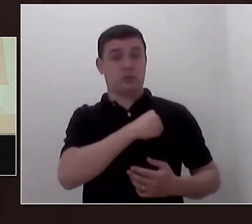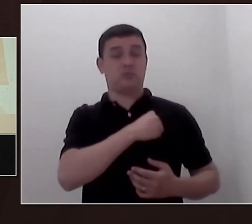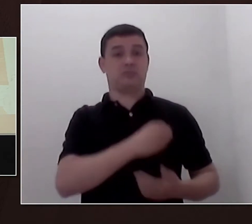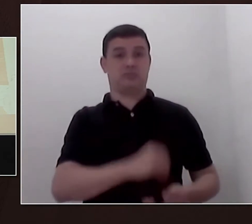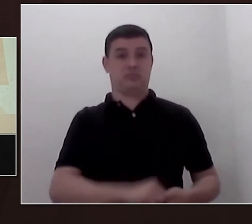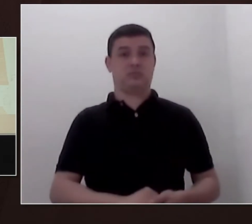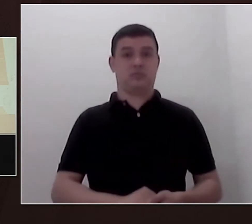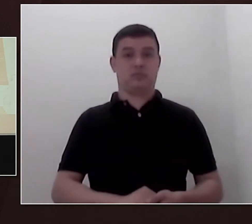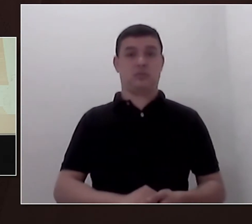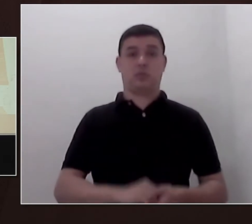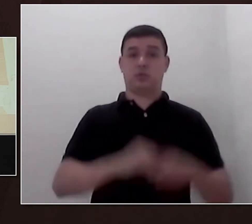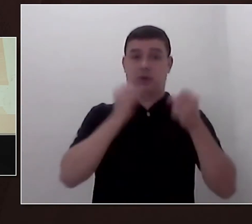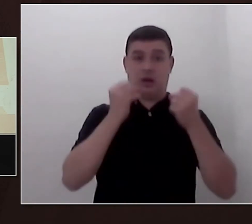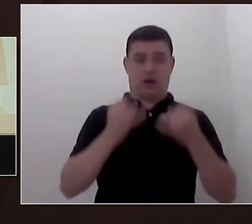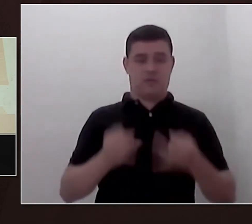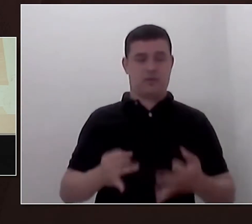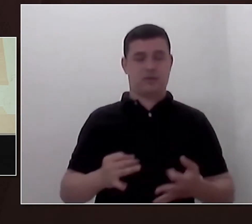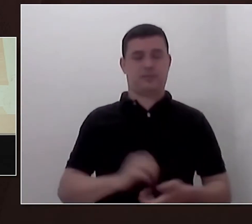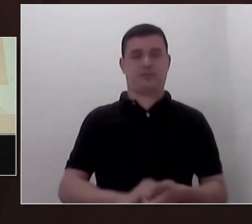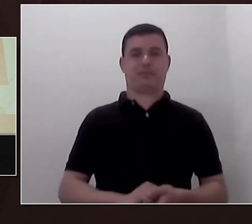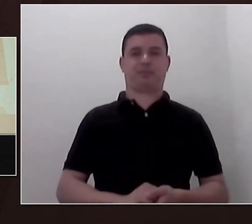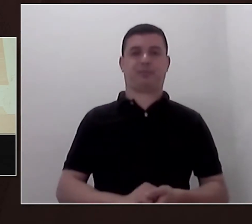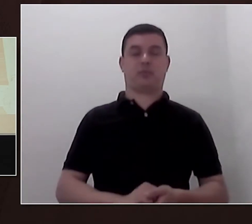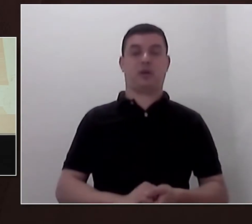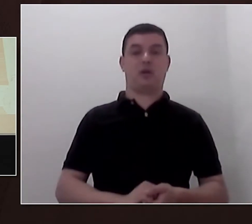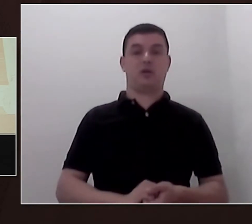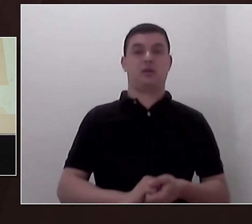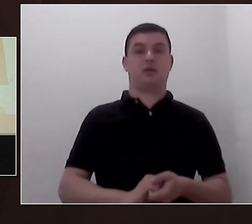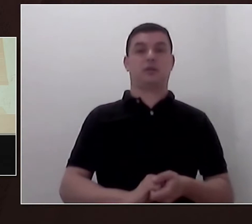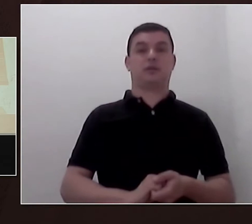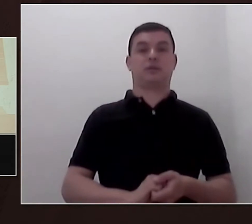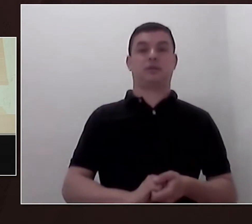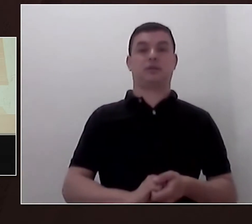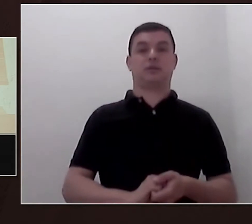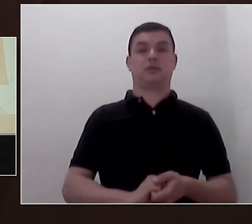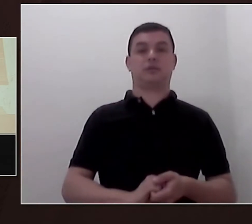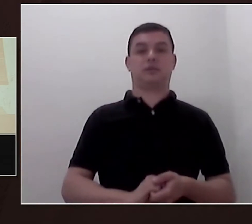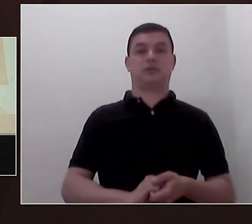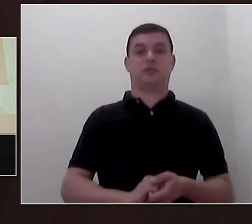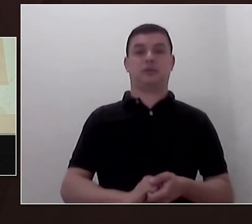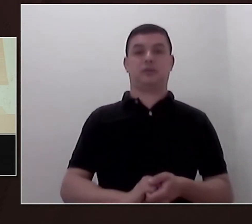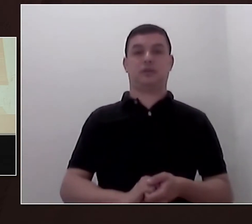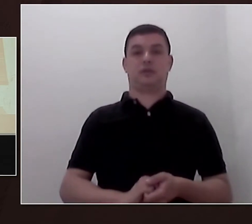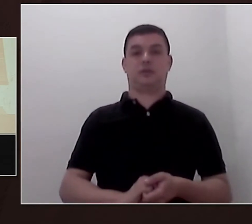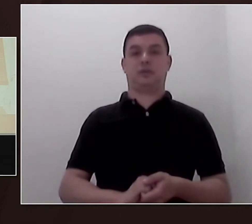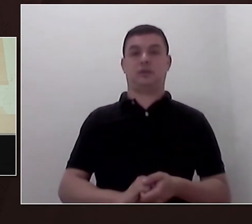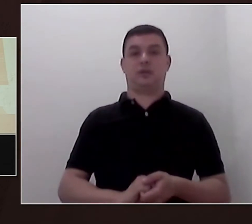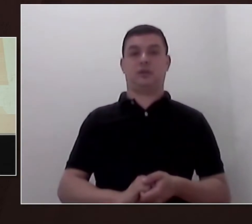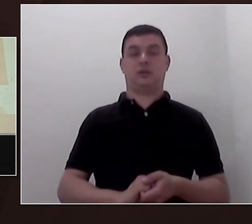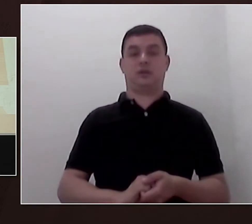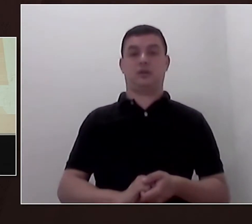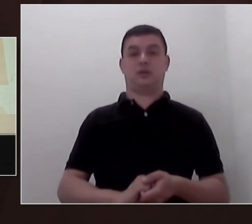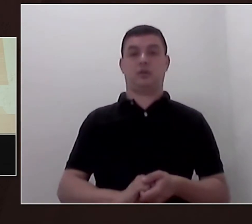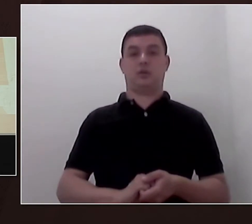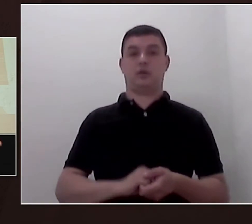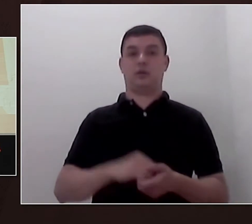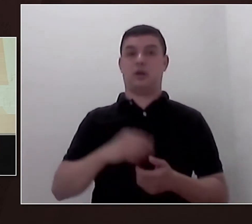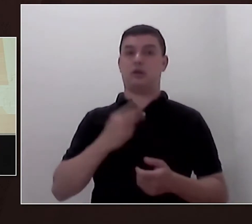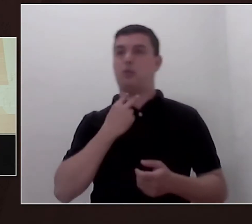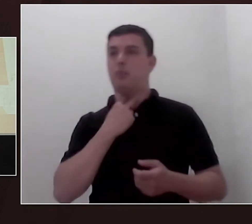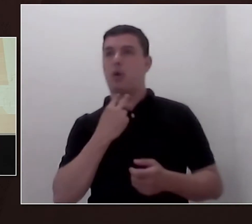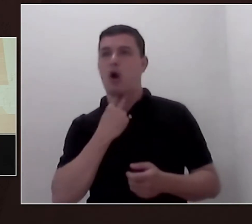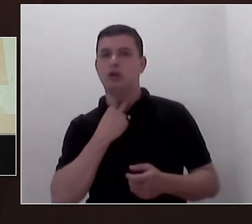dos gnósticos, recomendando então abstinências. Vamos ter abstinência sexual, abstinência de